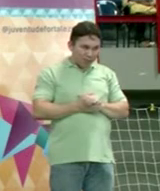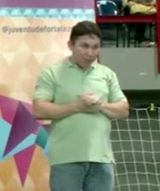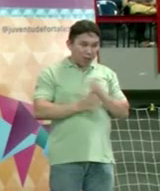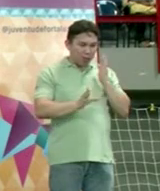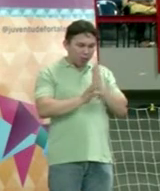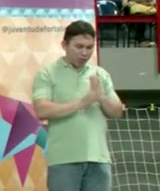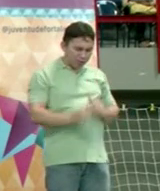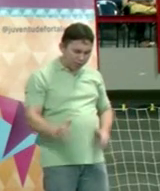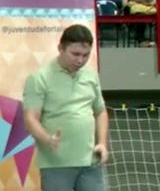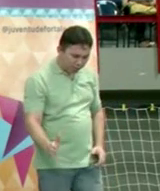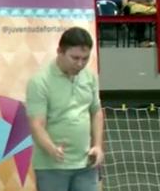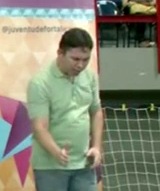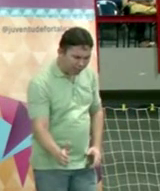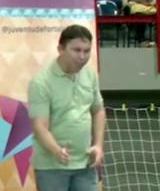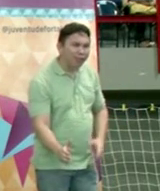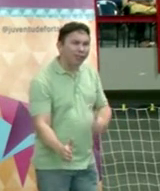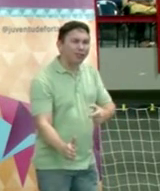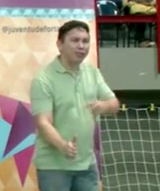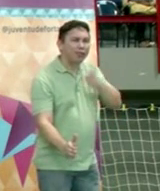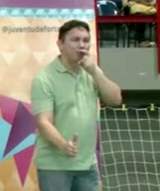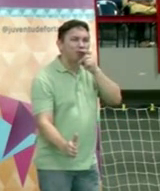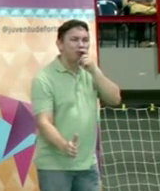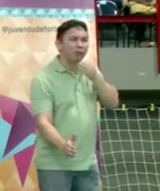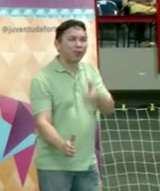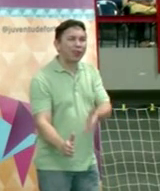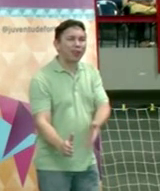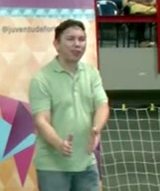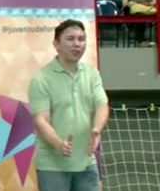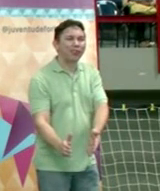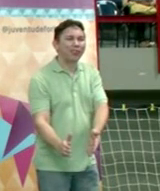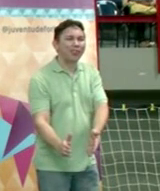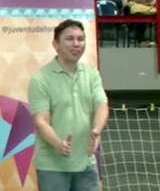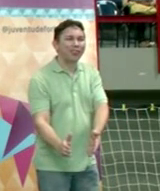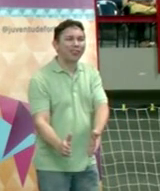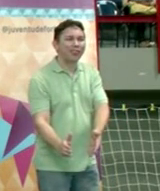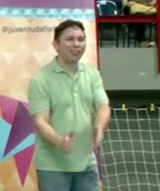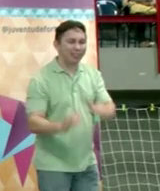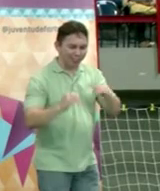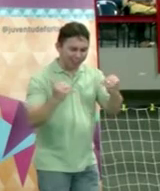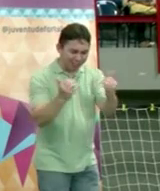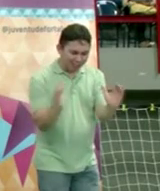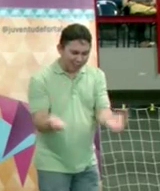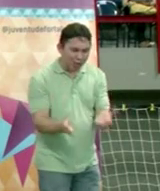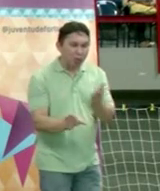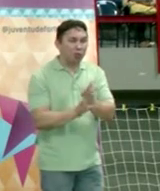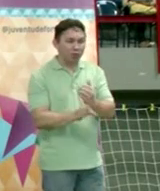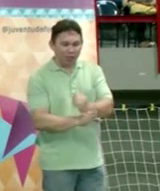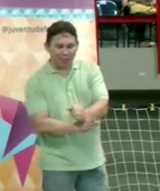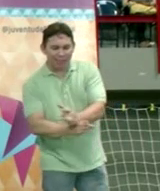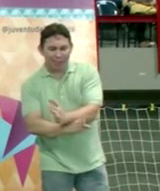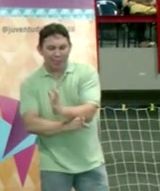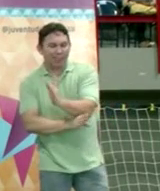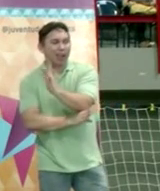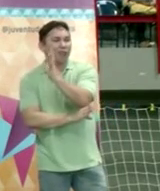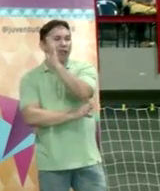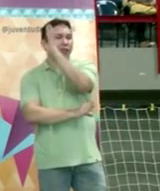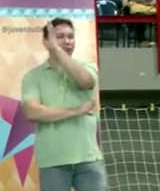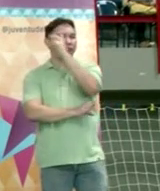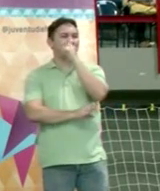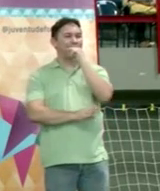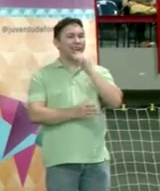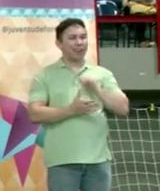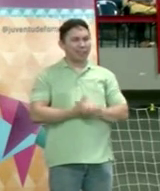mão no pote, você sente que o pote o quê? Está frio, né? Exatamente pelo processo de vaporização da água.